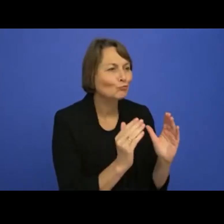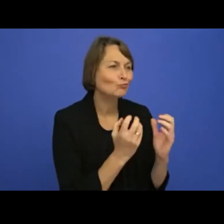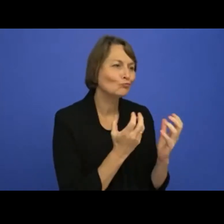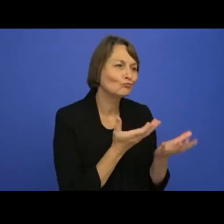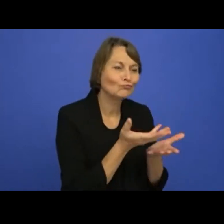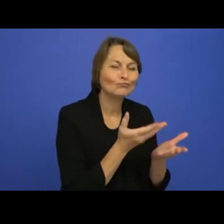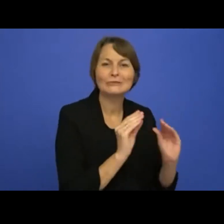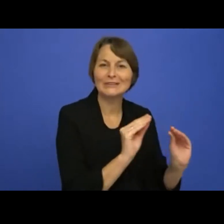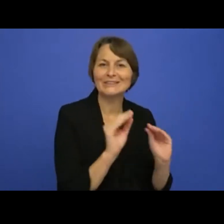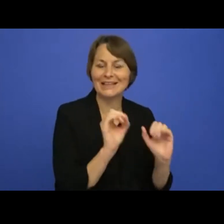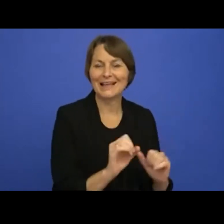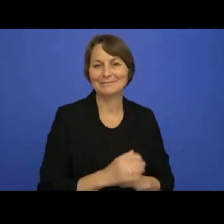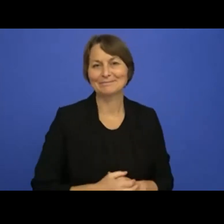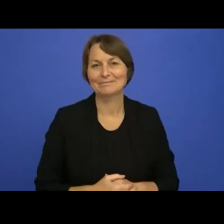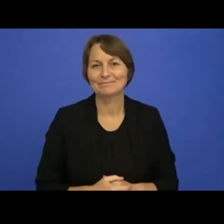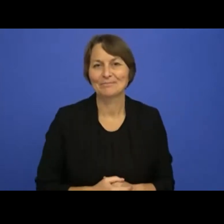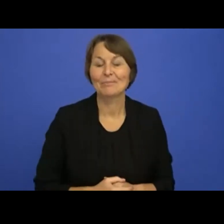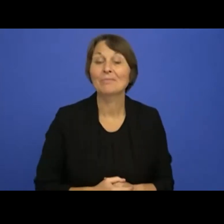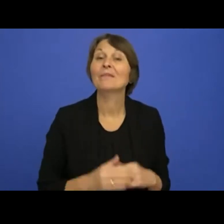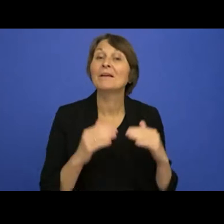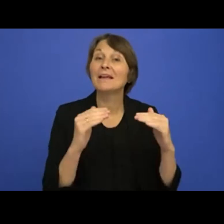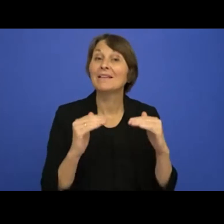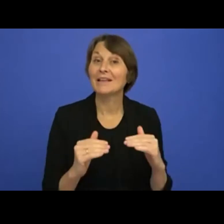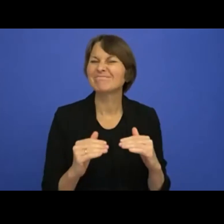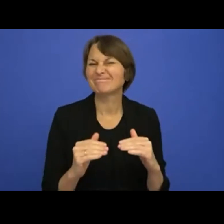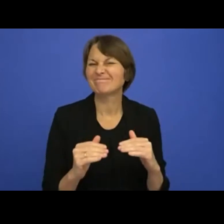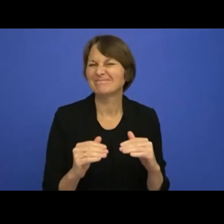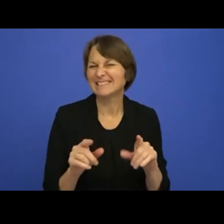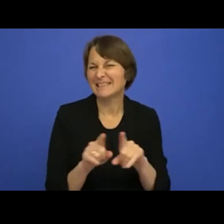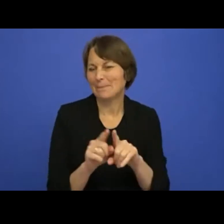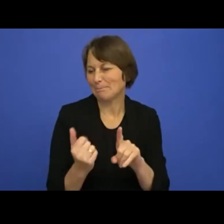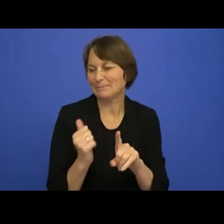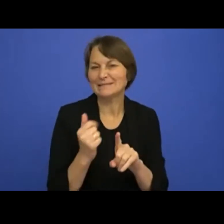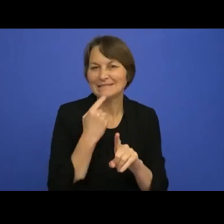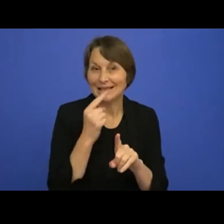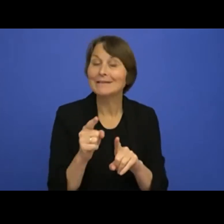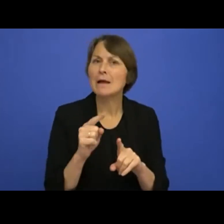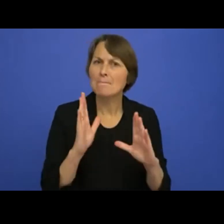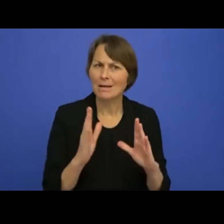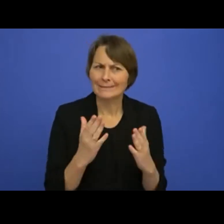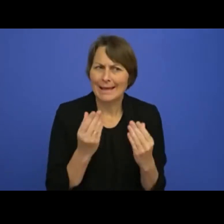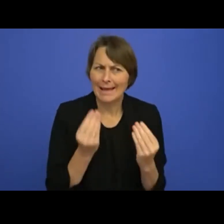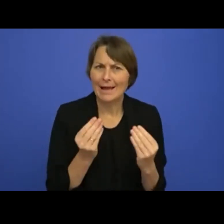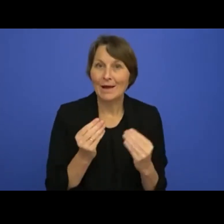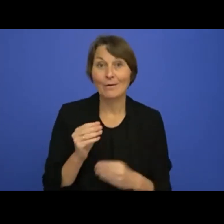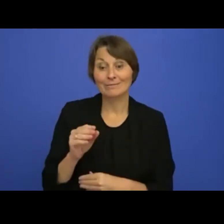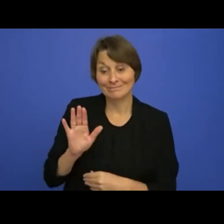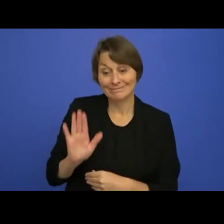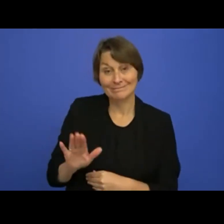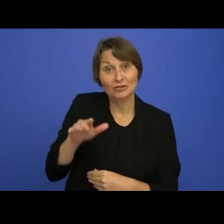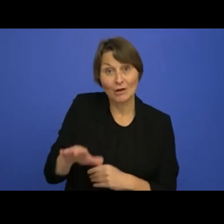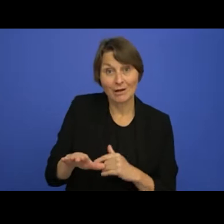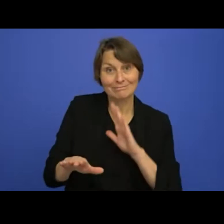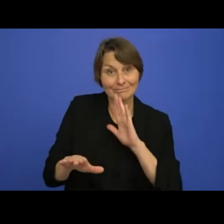ressources nécessaires. Et enfin, je reviens sur ce qu'a dit Dragana à l'instant, il faut